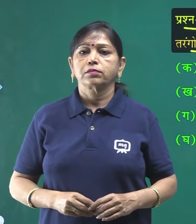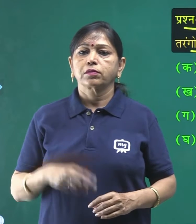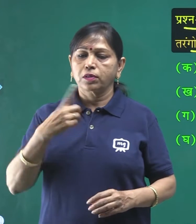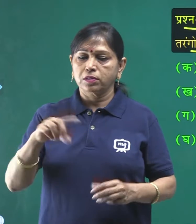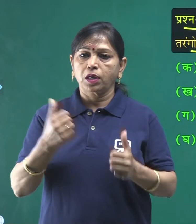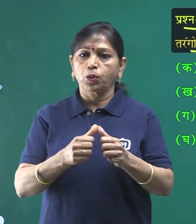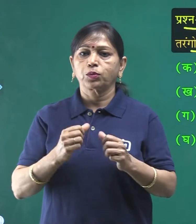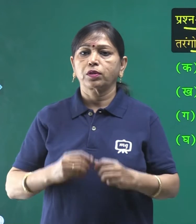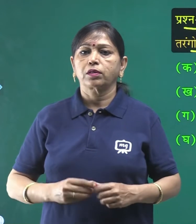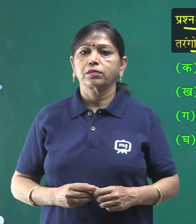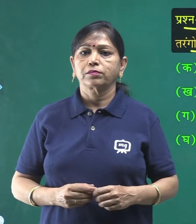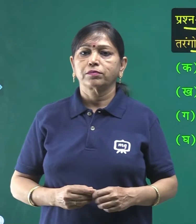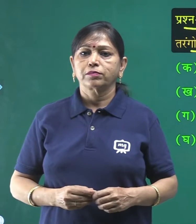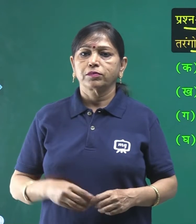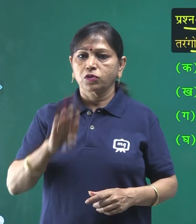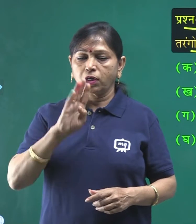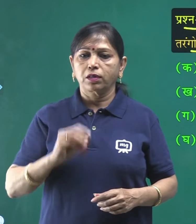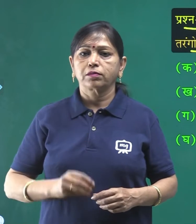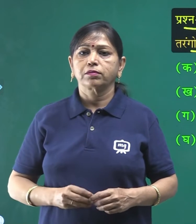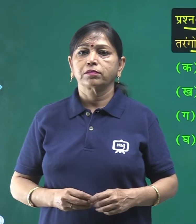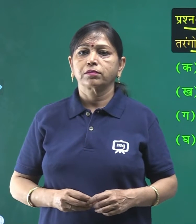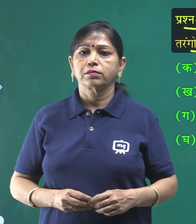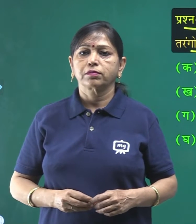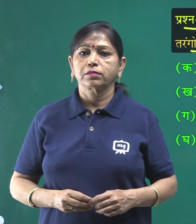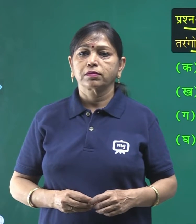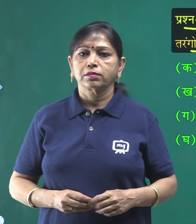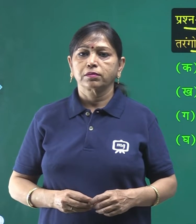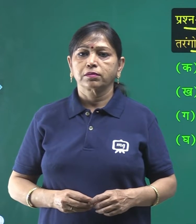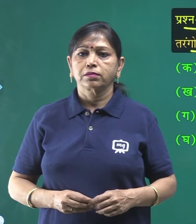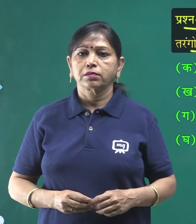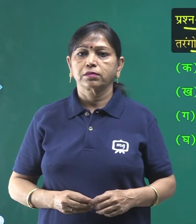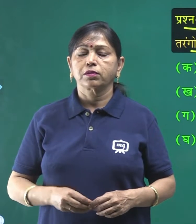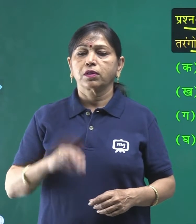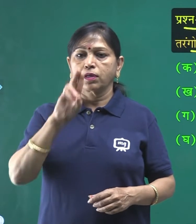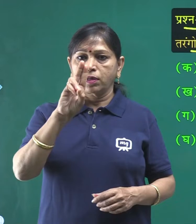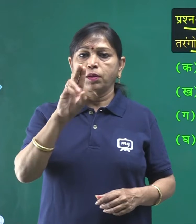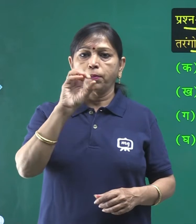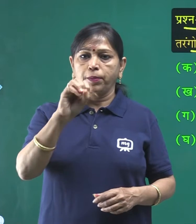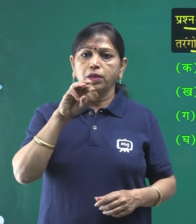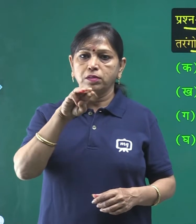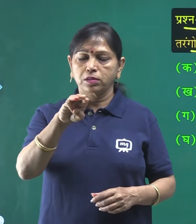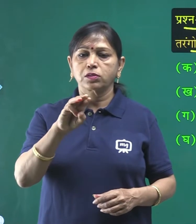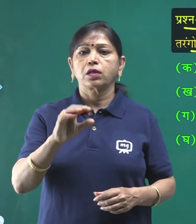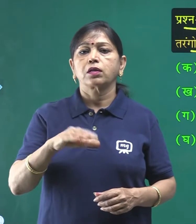सही ऑप्शन 4 20,000 हर्ट्ज से अधिक।